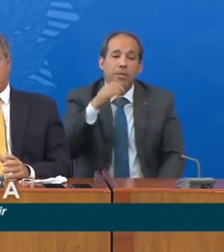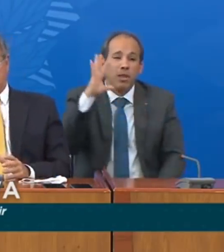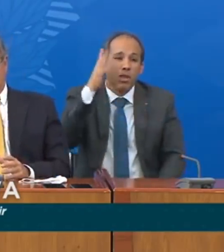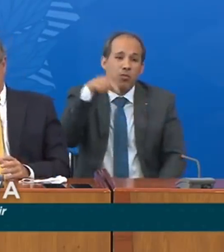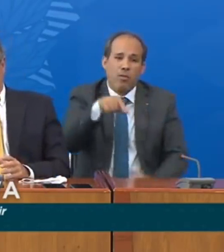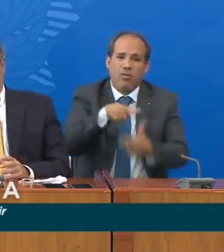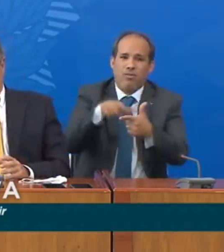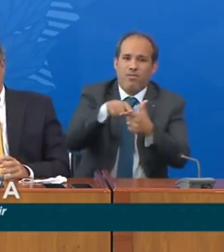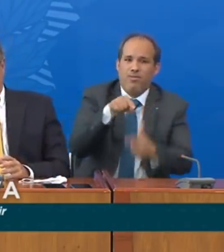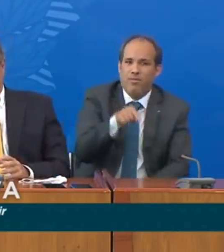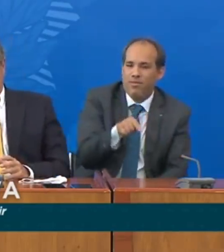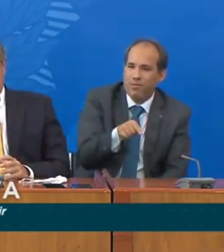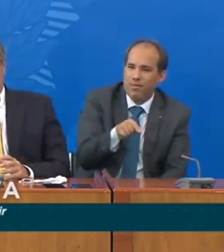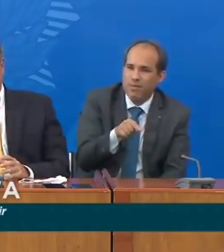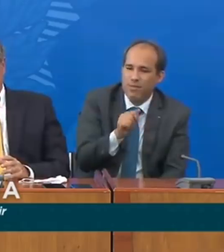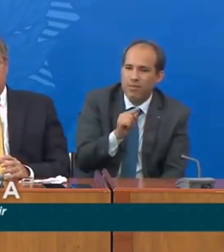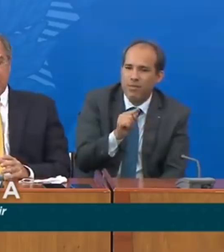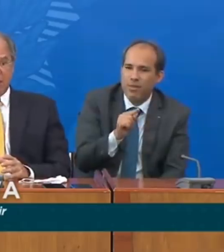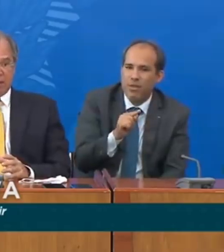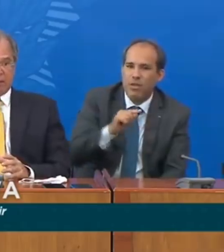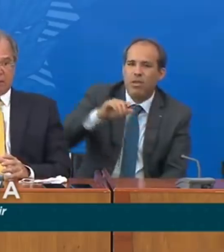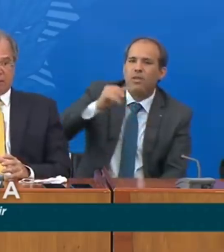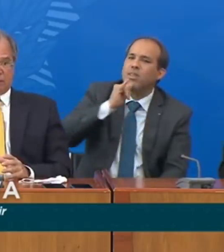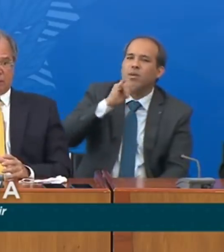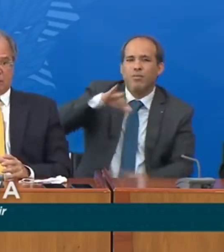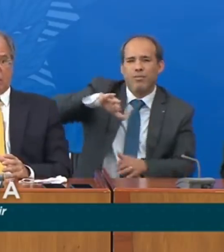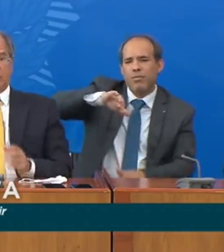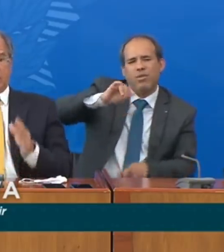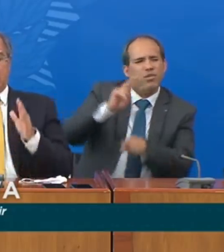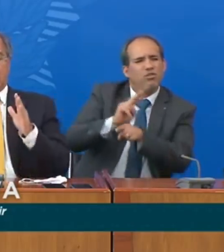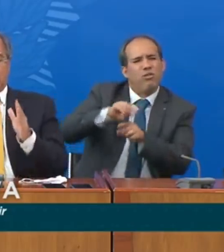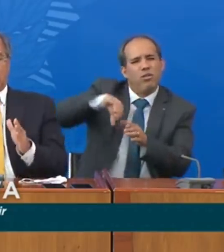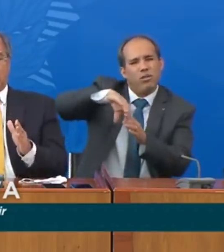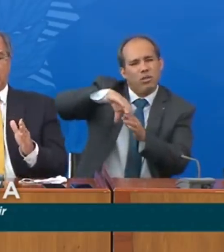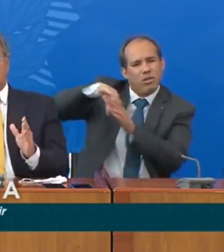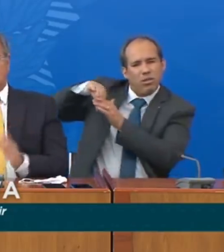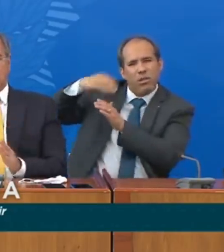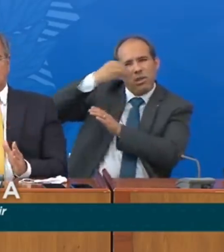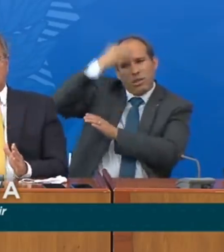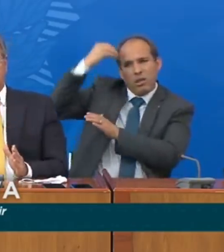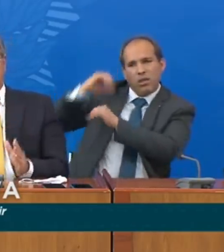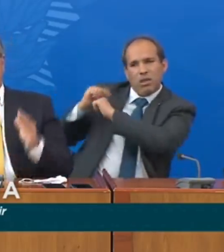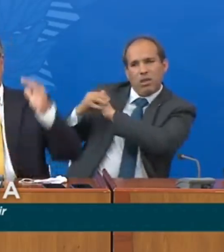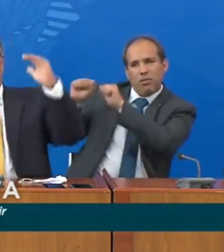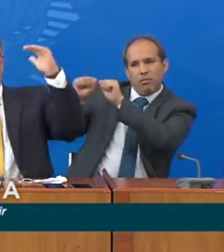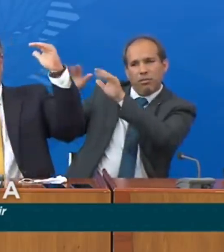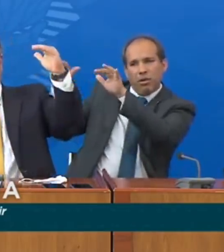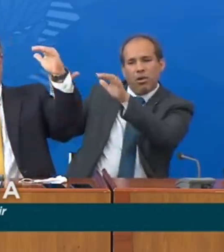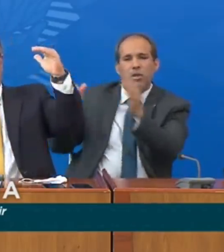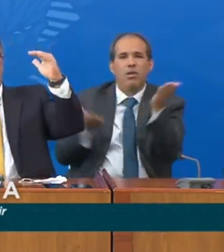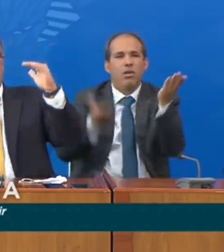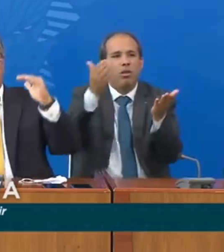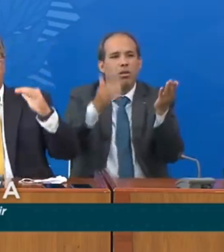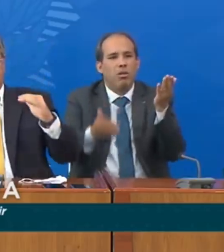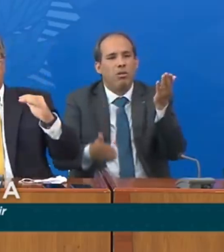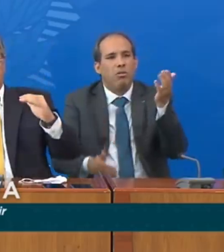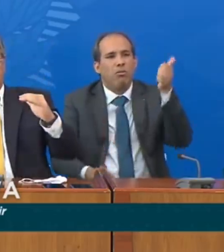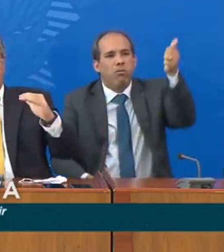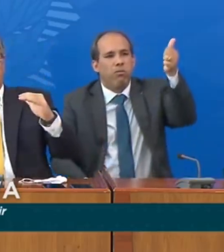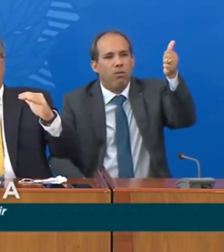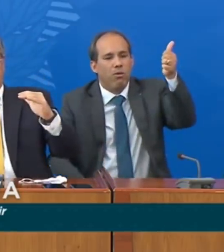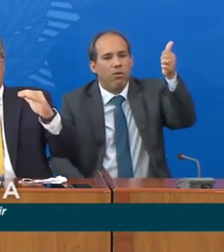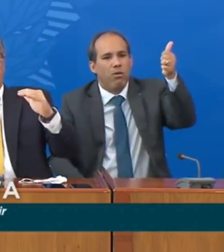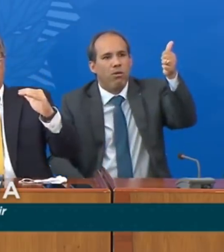Então, tira a pandemia, imagine o curso do governo. O déficit era 2, passou para